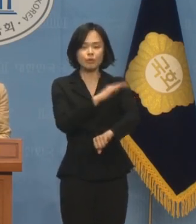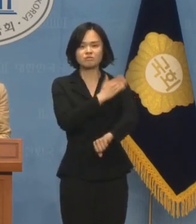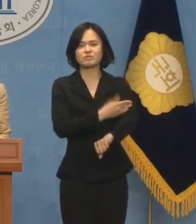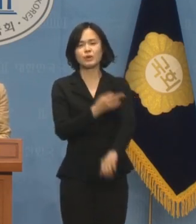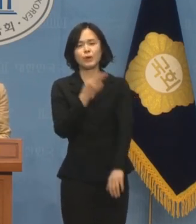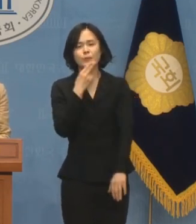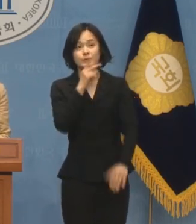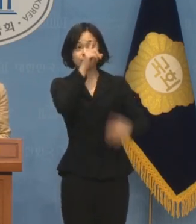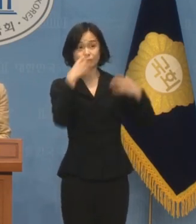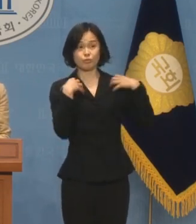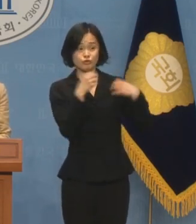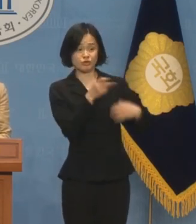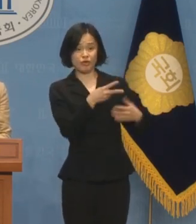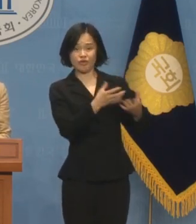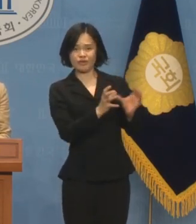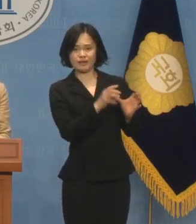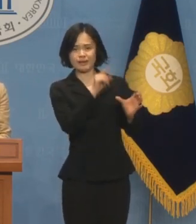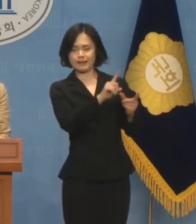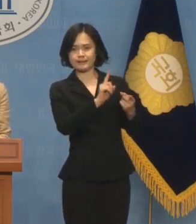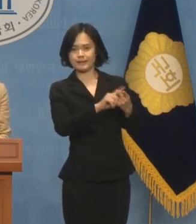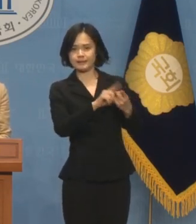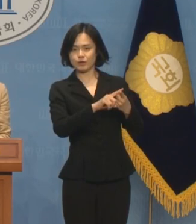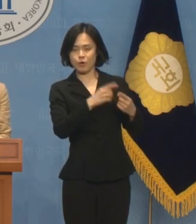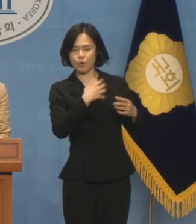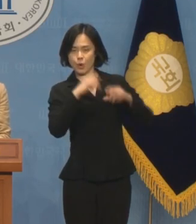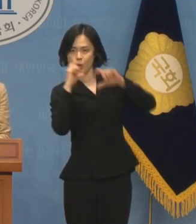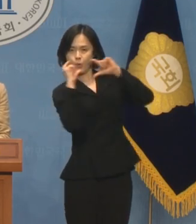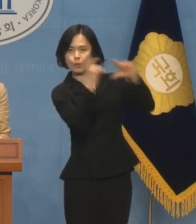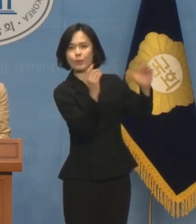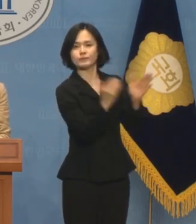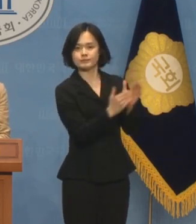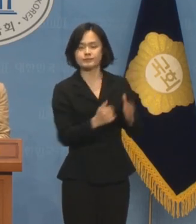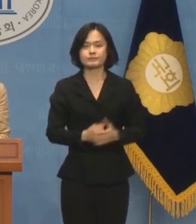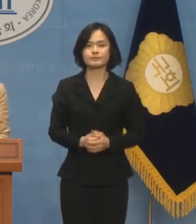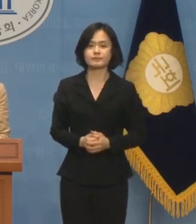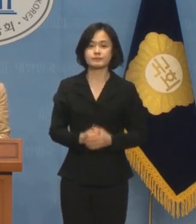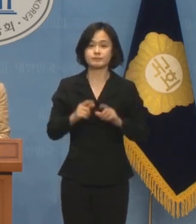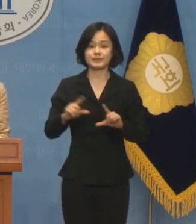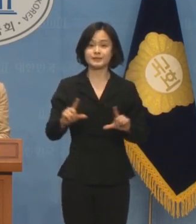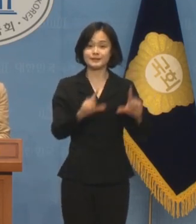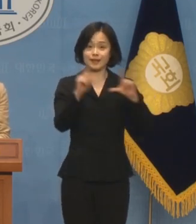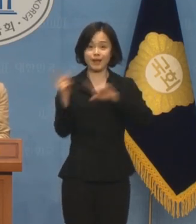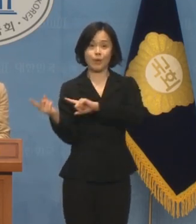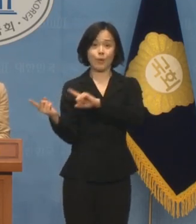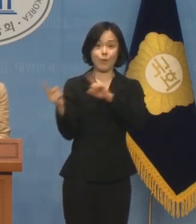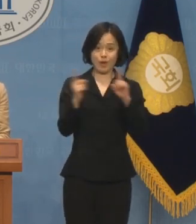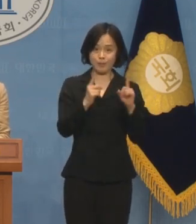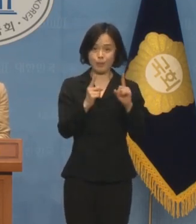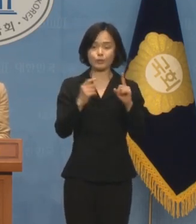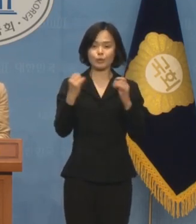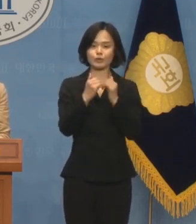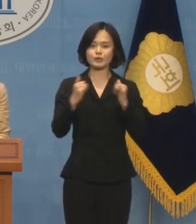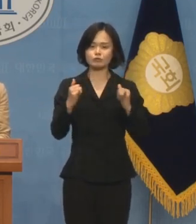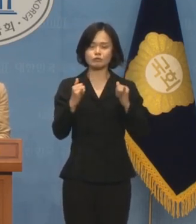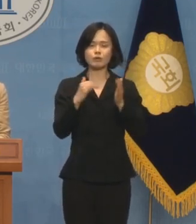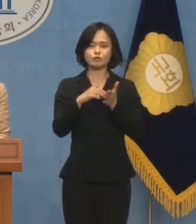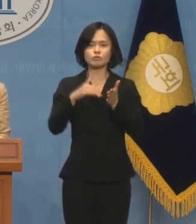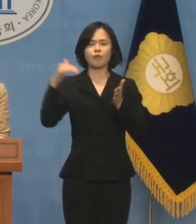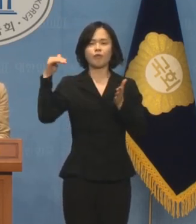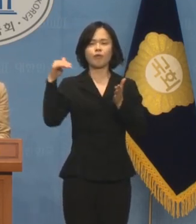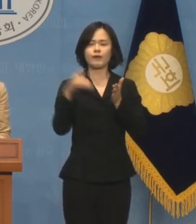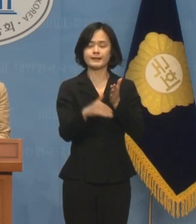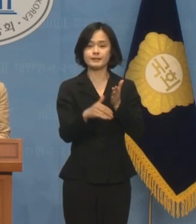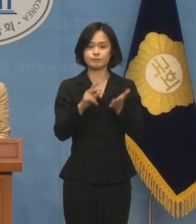경고를 보냈습니다 이제 민생 회복과 아울러 인구위기 기후위기 등을 극복하는 미래를